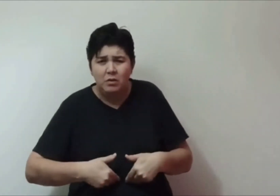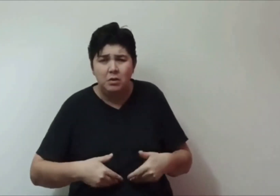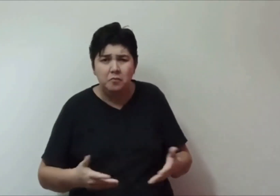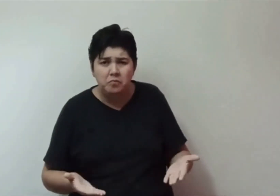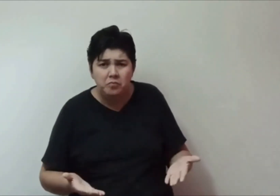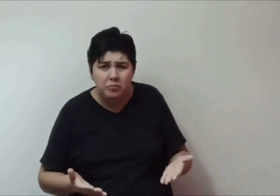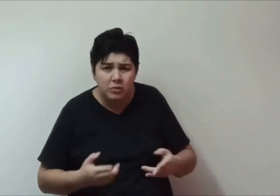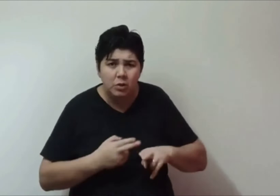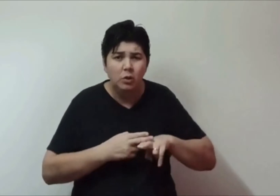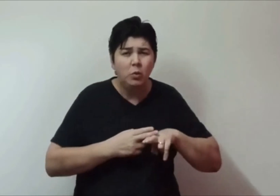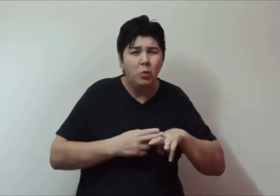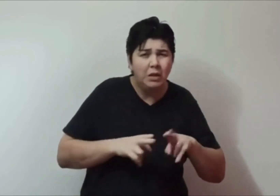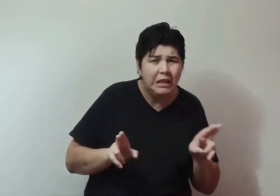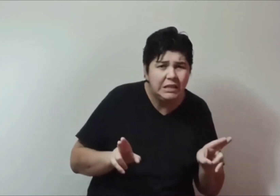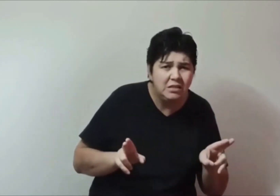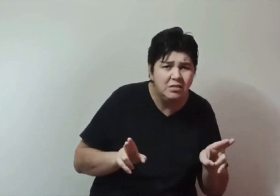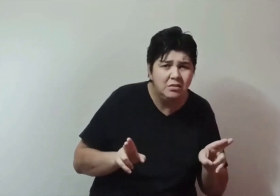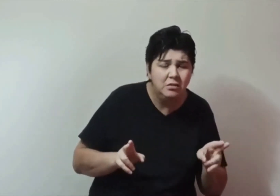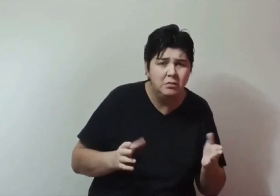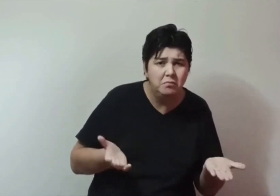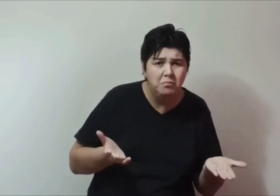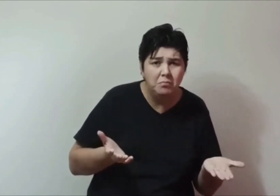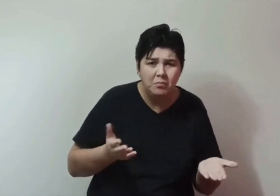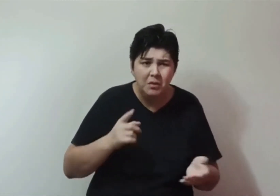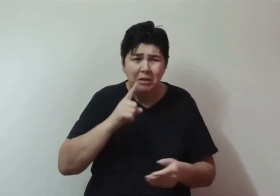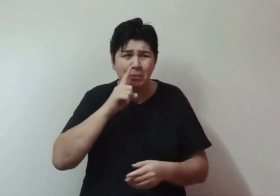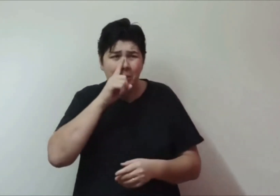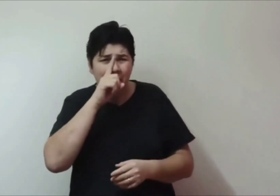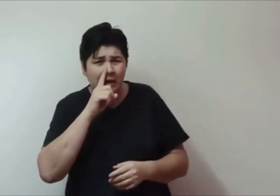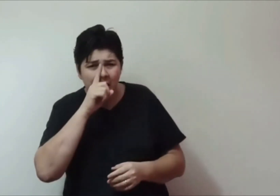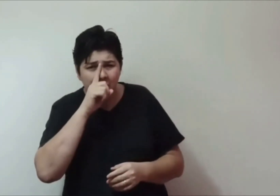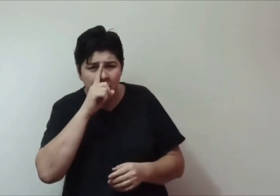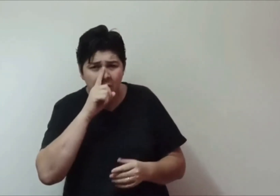fome nudez perigo